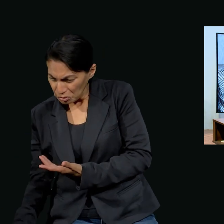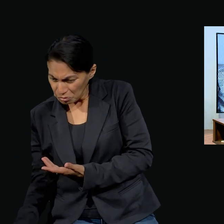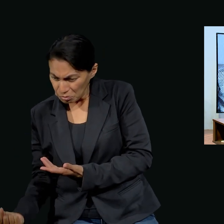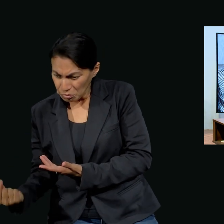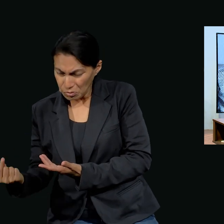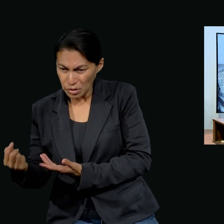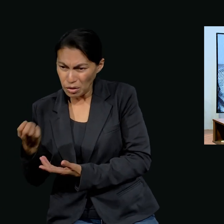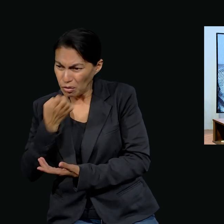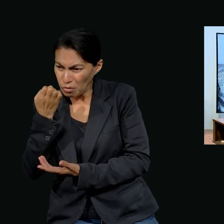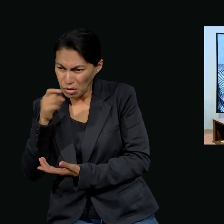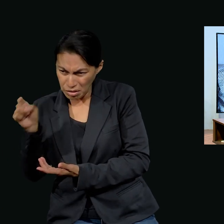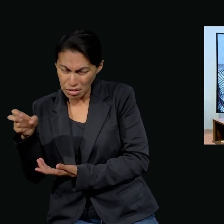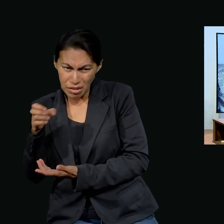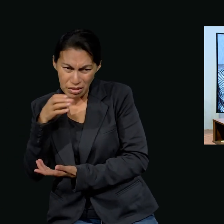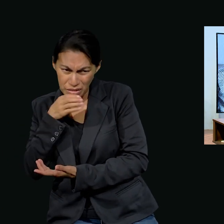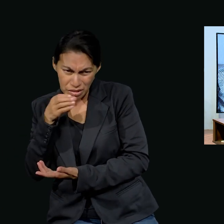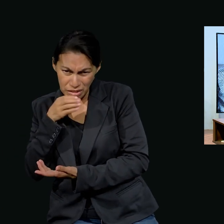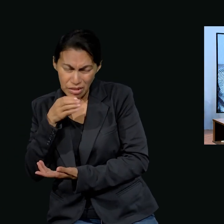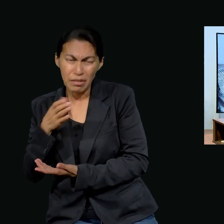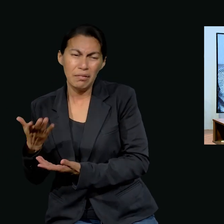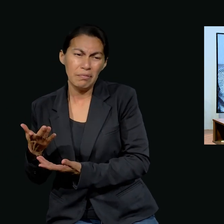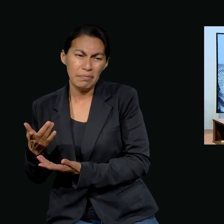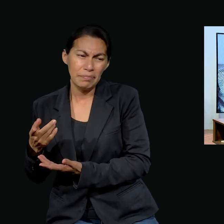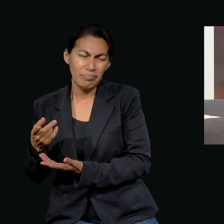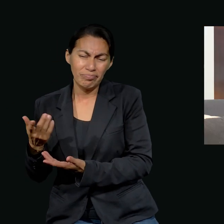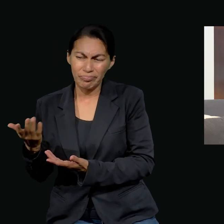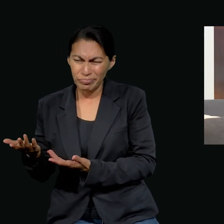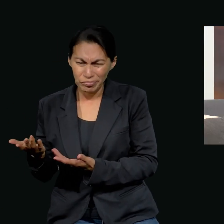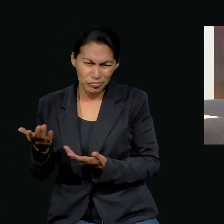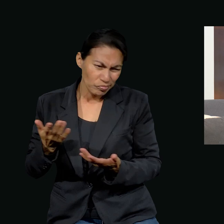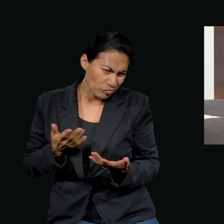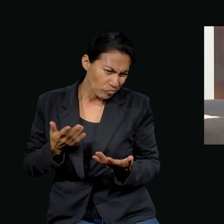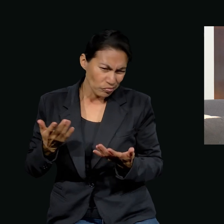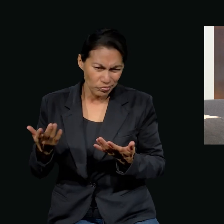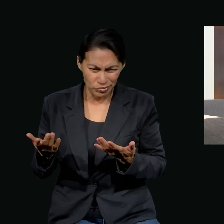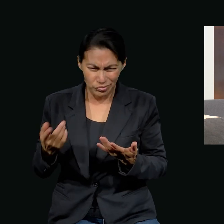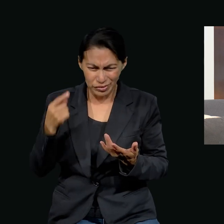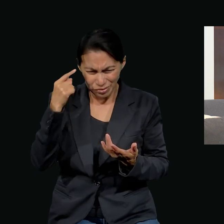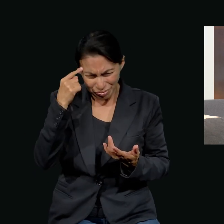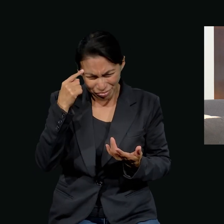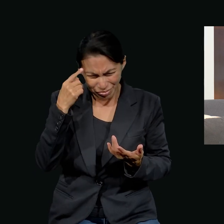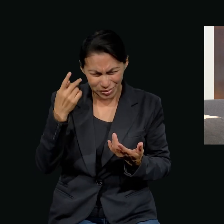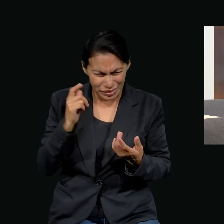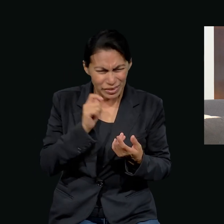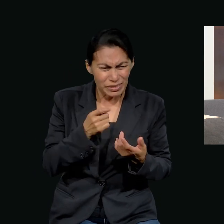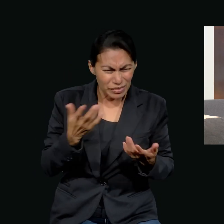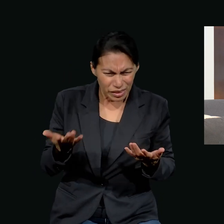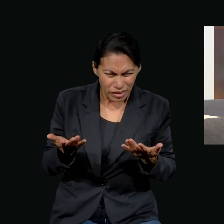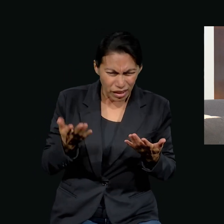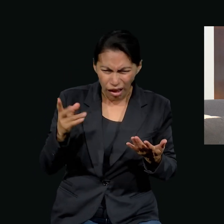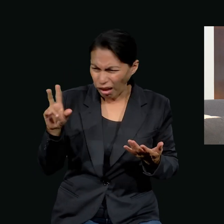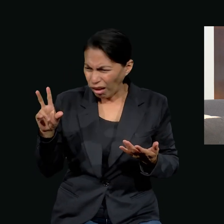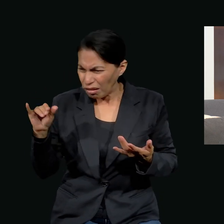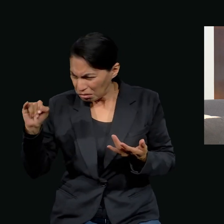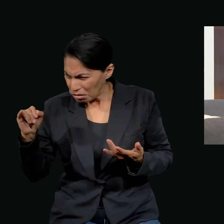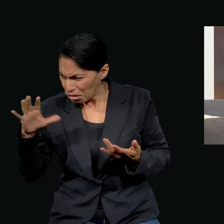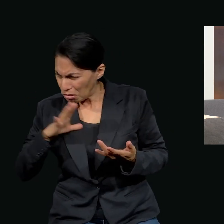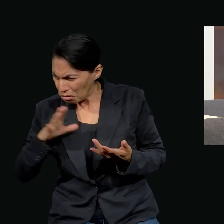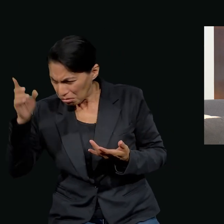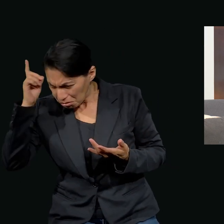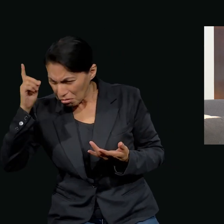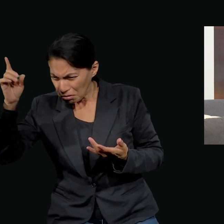escuela cristiana. Y entonces siempre me quedó la inquietud de buscar, de buscar.